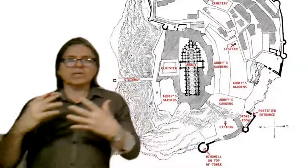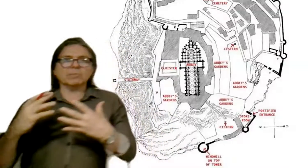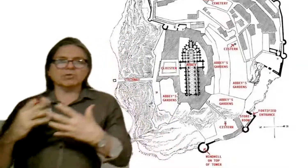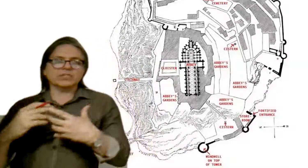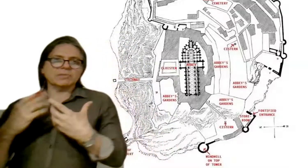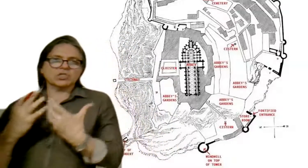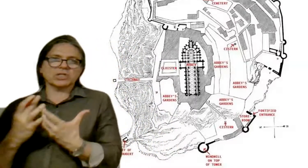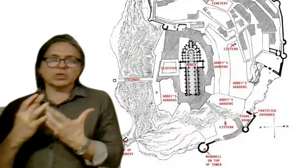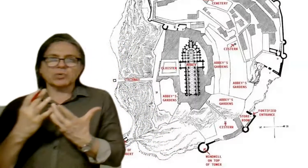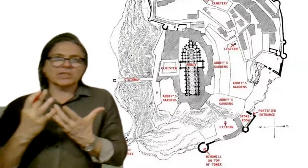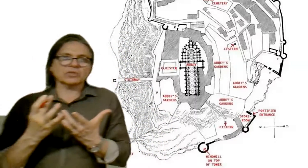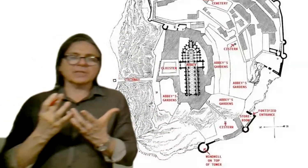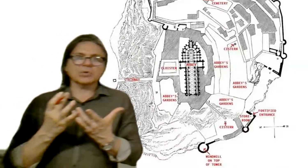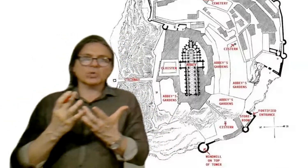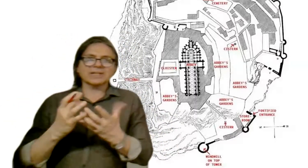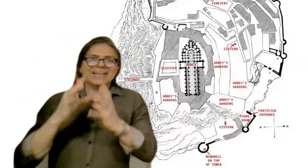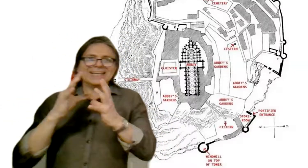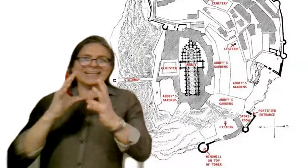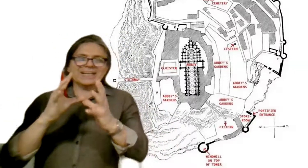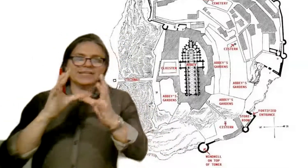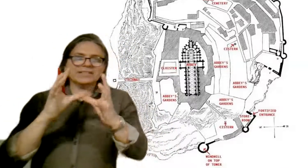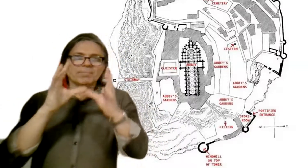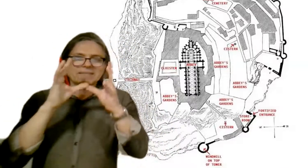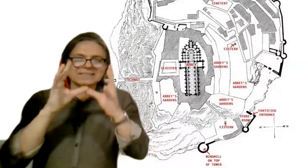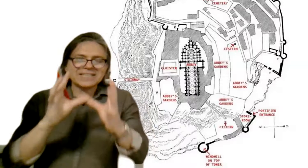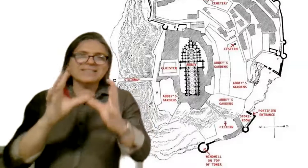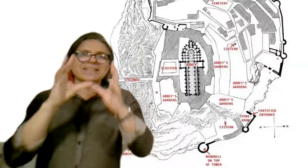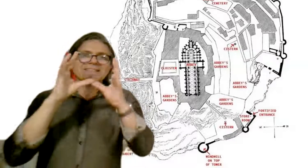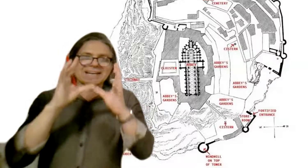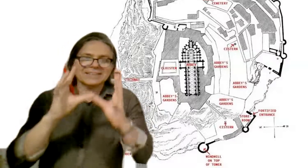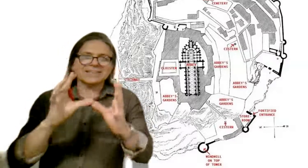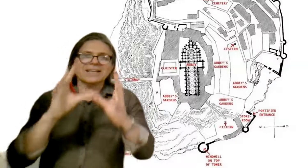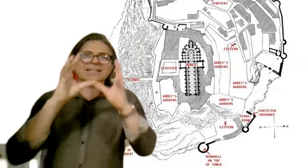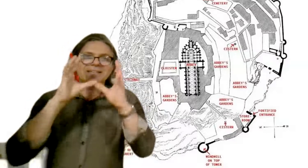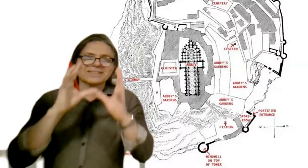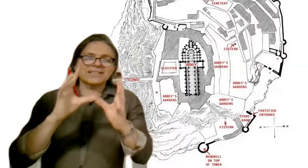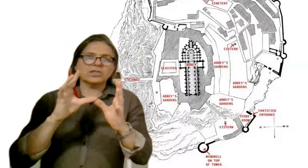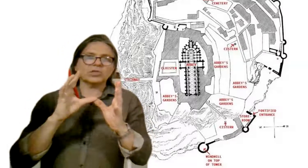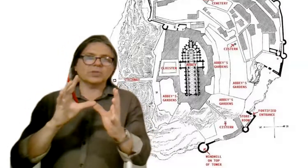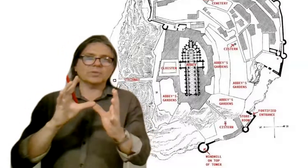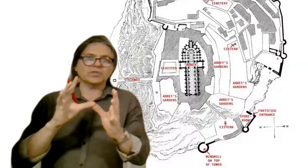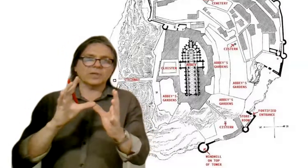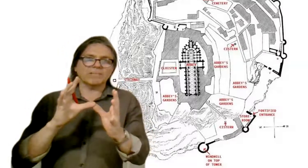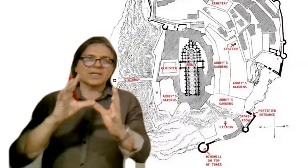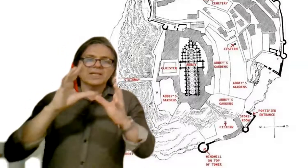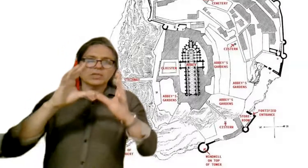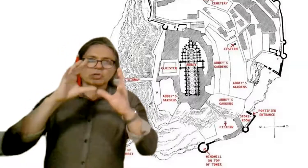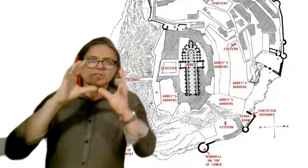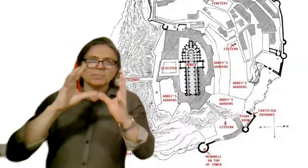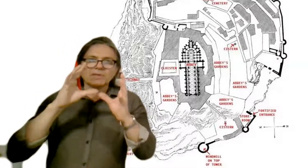el Mont Saint-Michel como la ciudad de Brujas generan esa presencia de la catedral en el centro de composición, en donde se puede